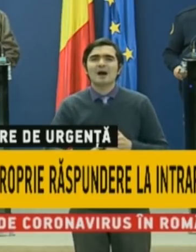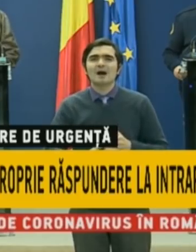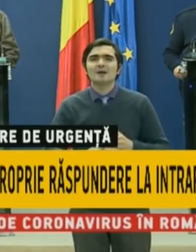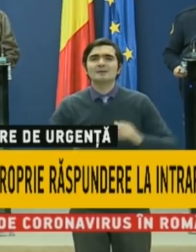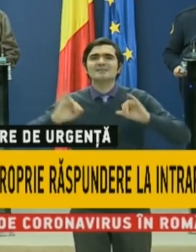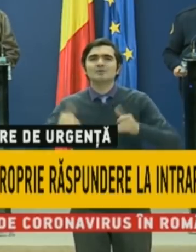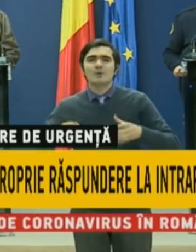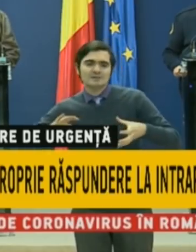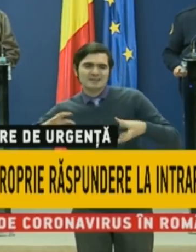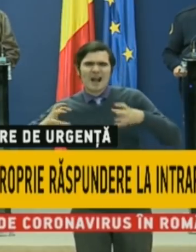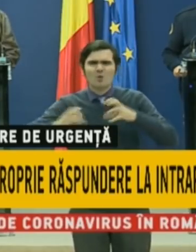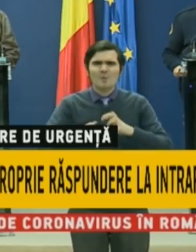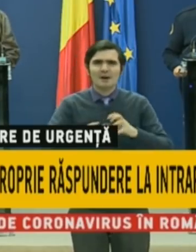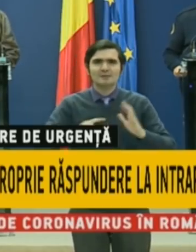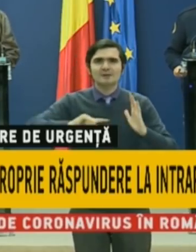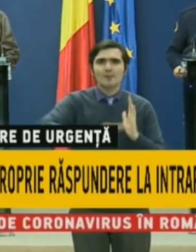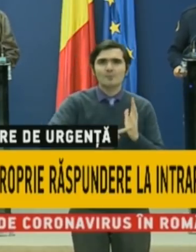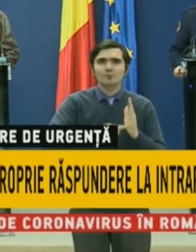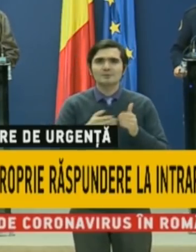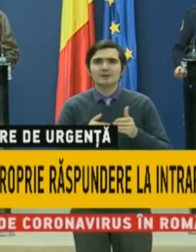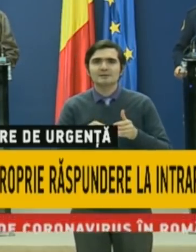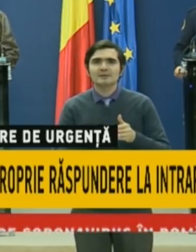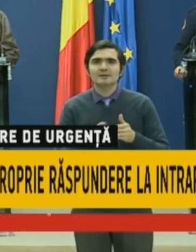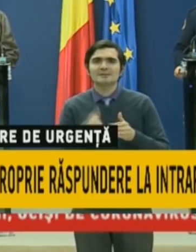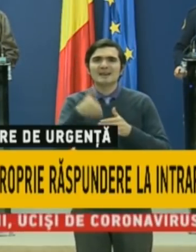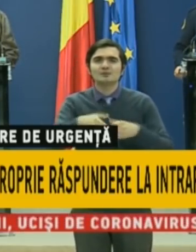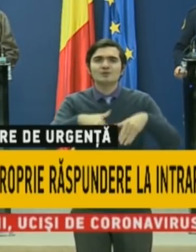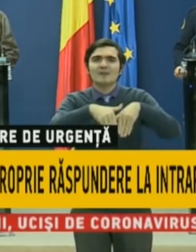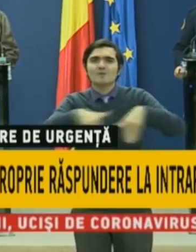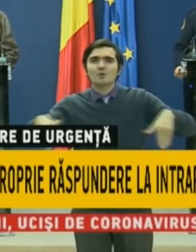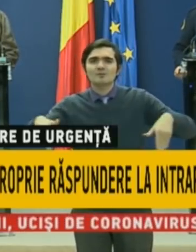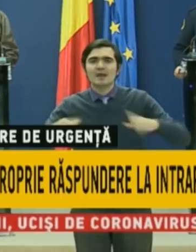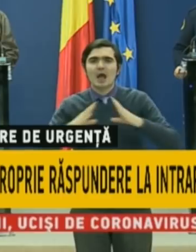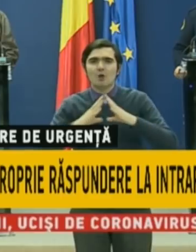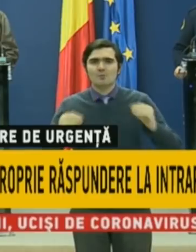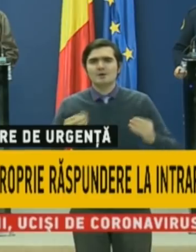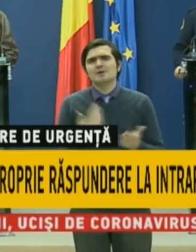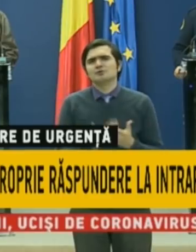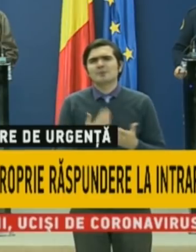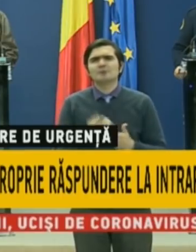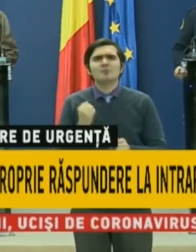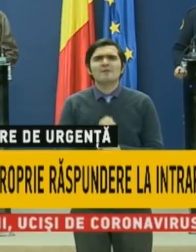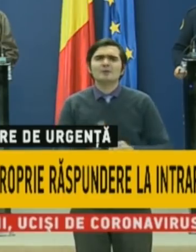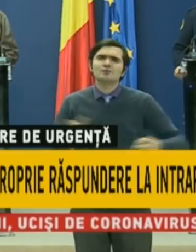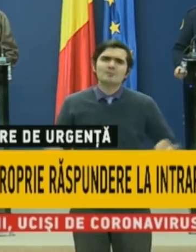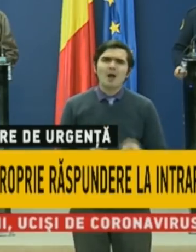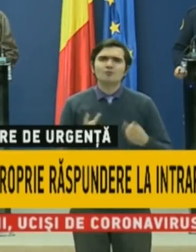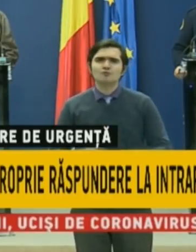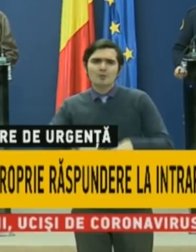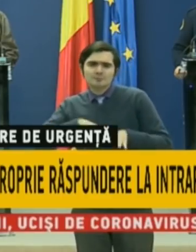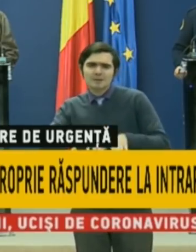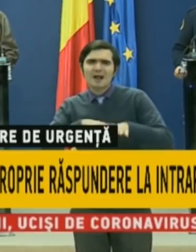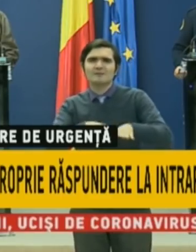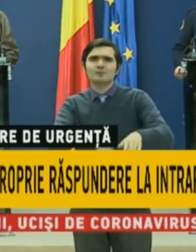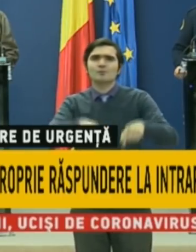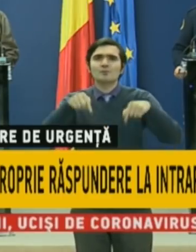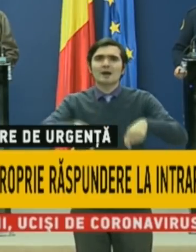aglomerația de la punctele de trecere a frontierei de stat a României. Așadar, pentru fluidizarea traficului în aceste